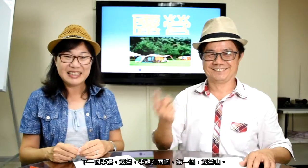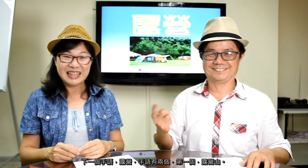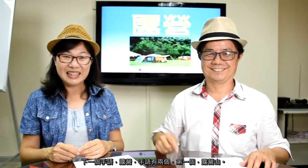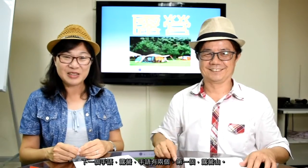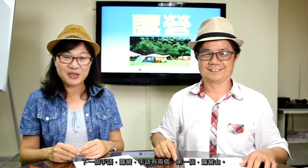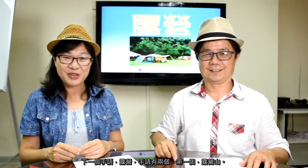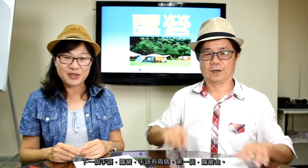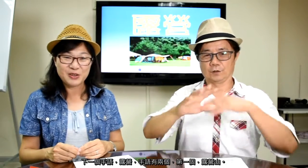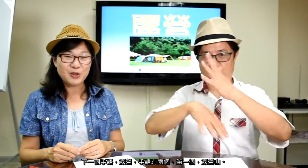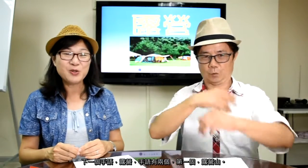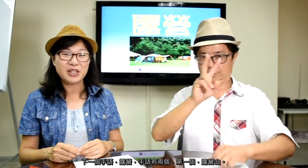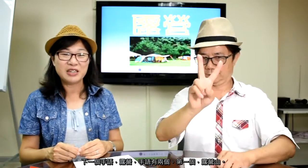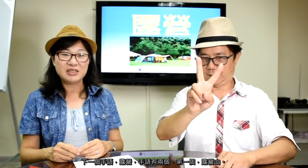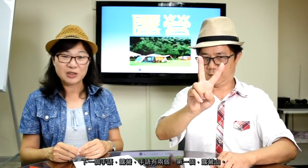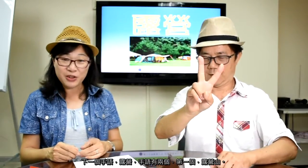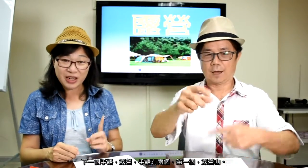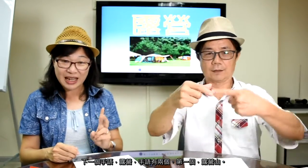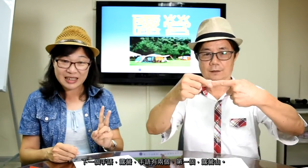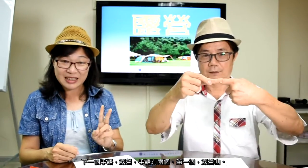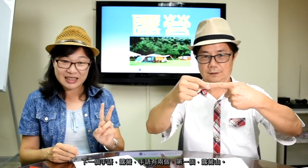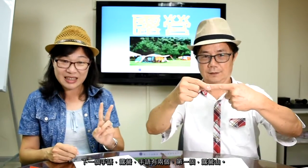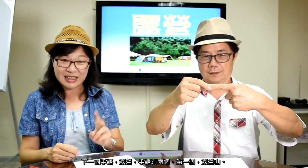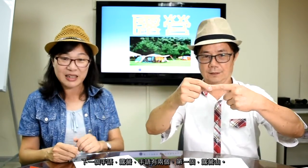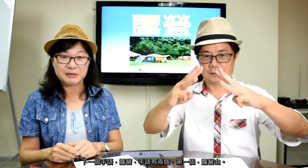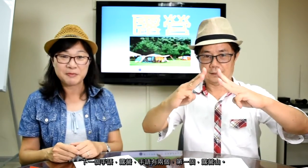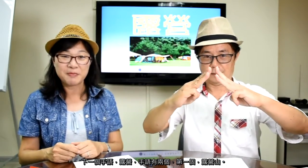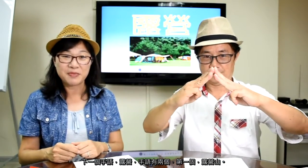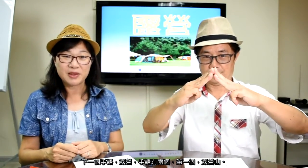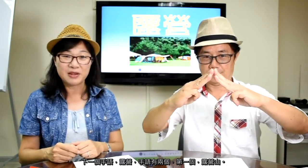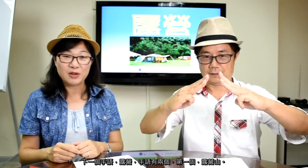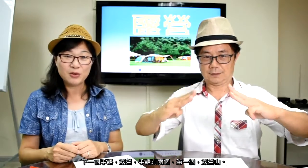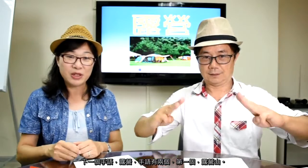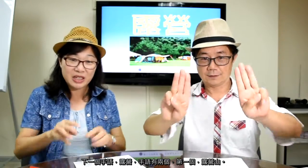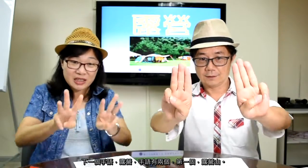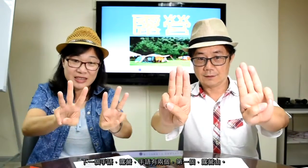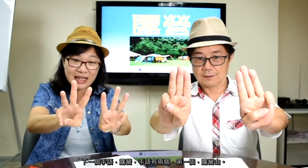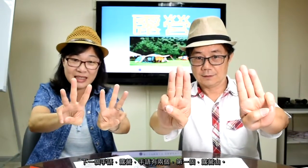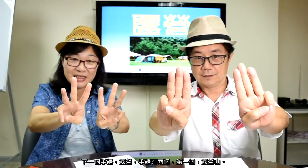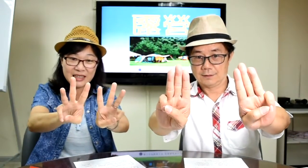好，下一个手语，露营。手语有两个，第一个露营山，